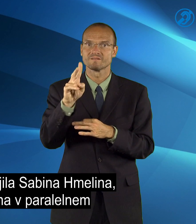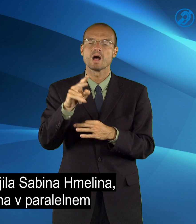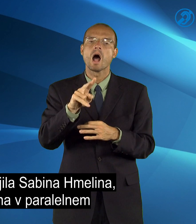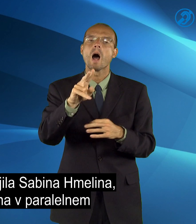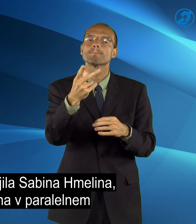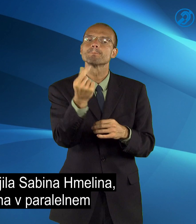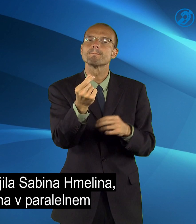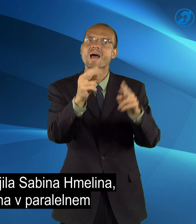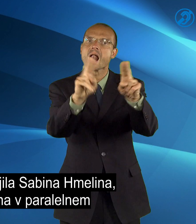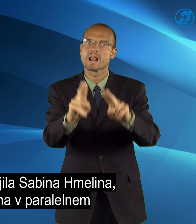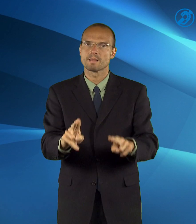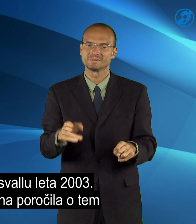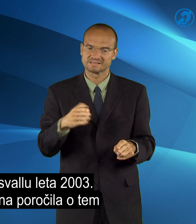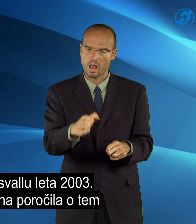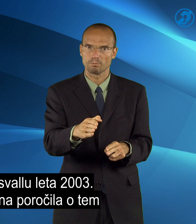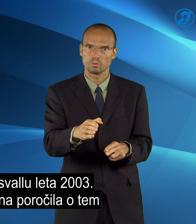v Sundsvallu leta 2003.